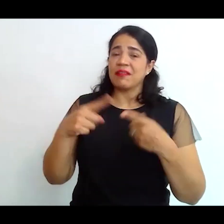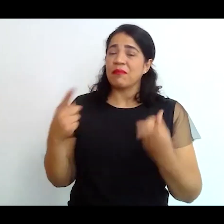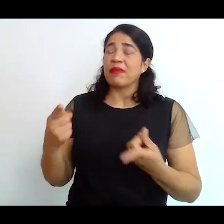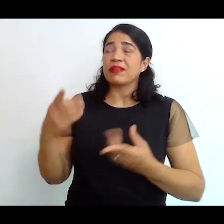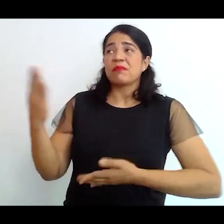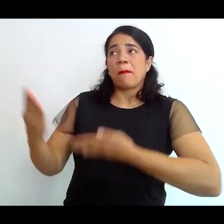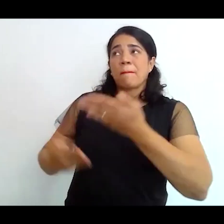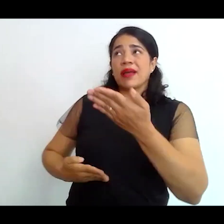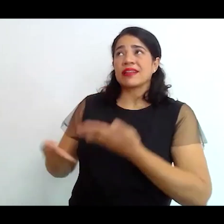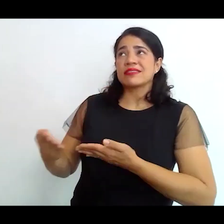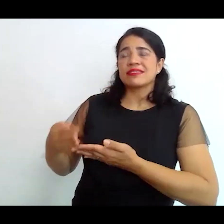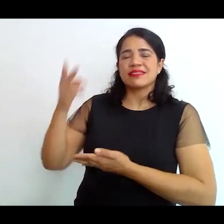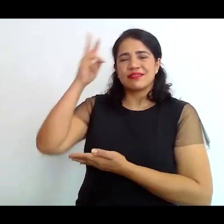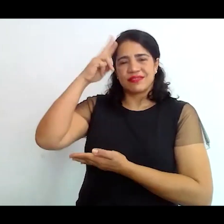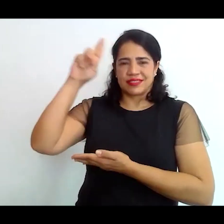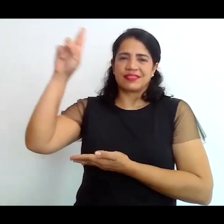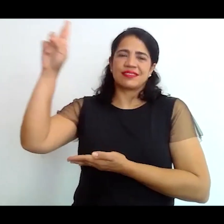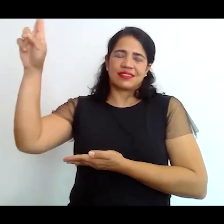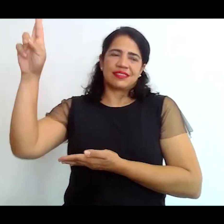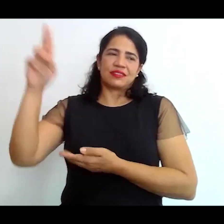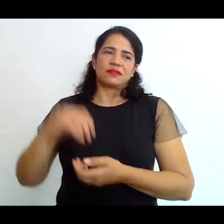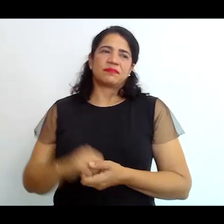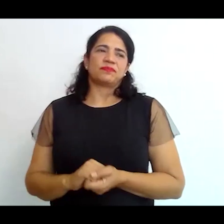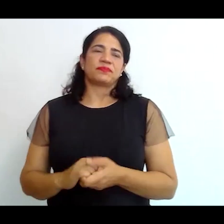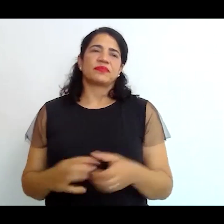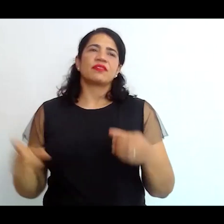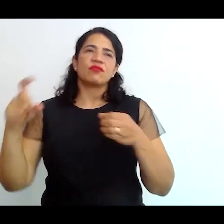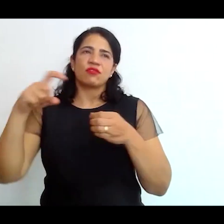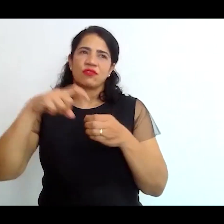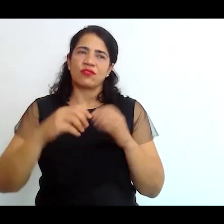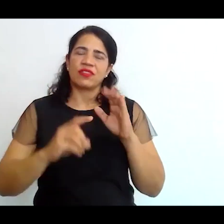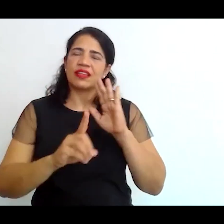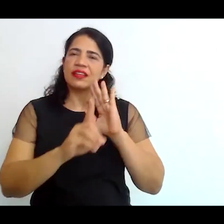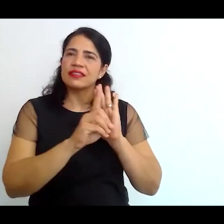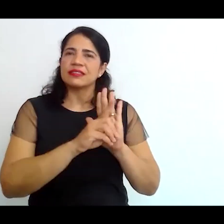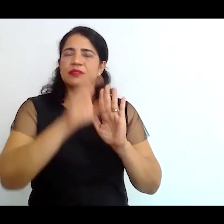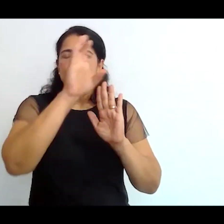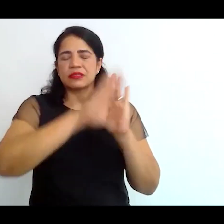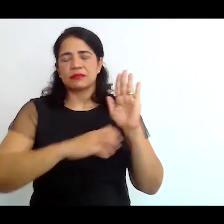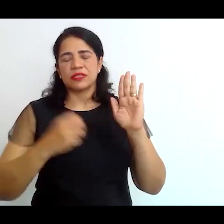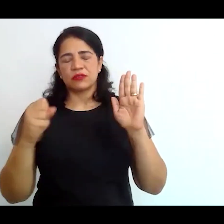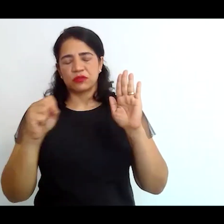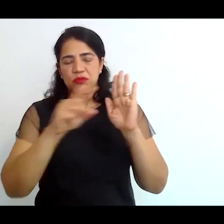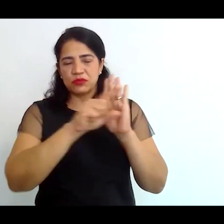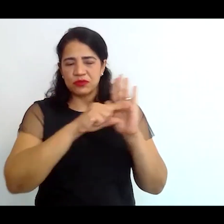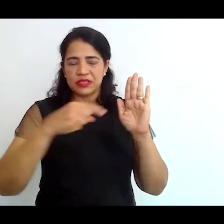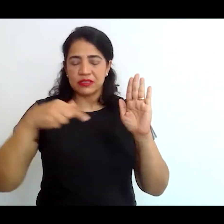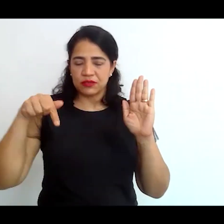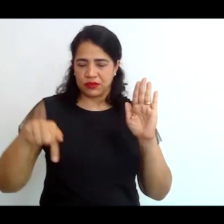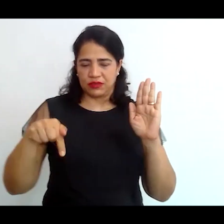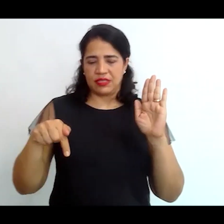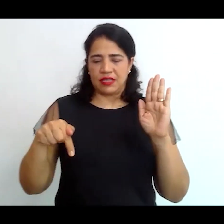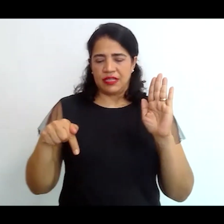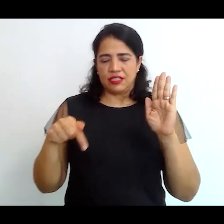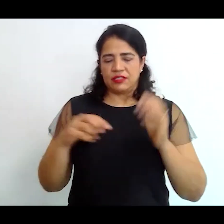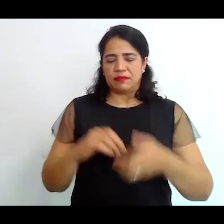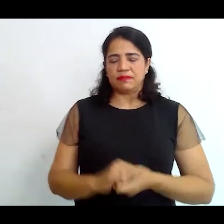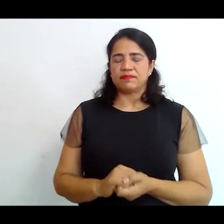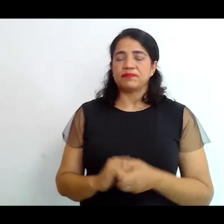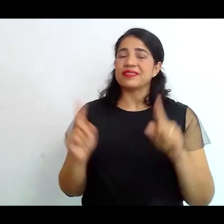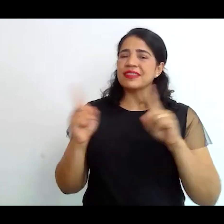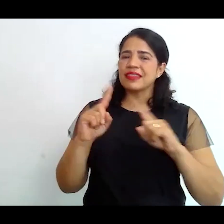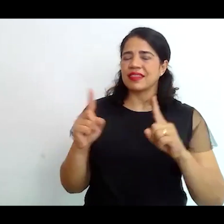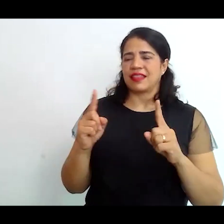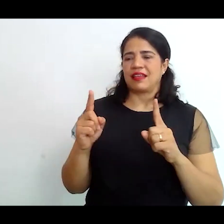para Deuteronômio 8, versículo 7 de novo, Não é retribuir aos pais segundo o bem ou o